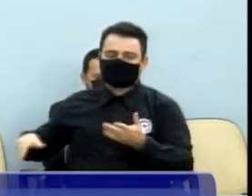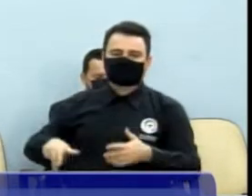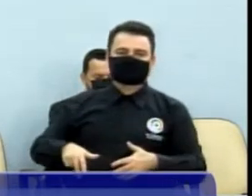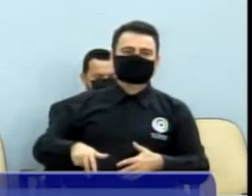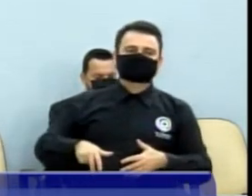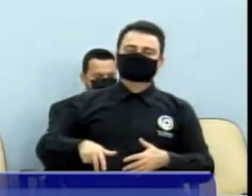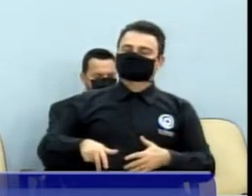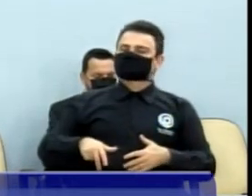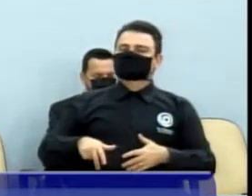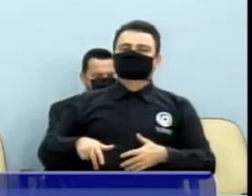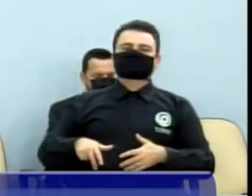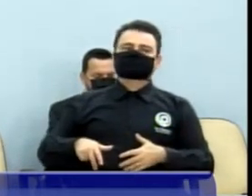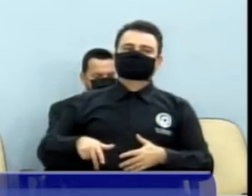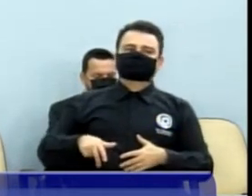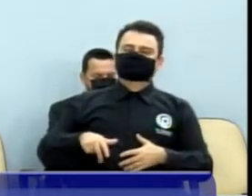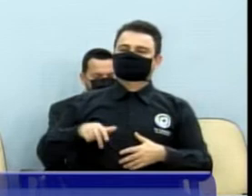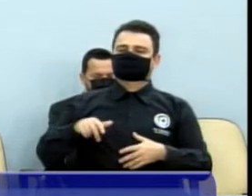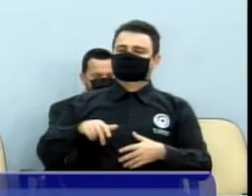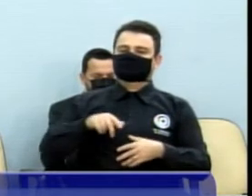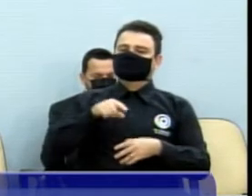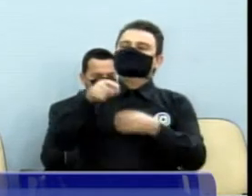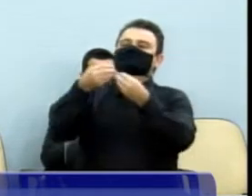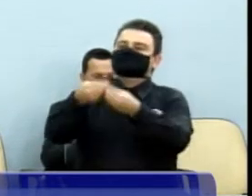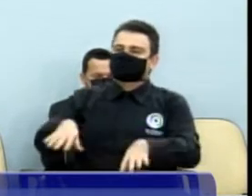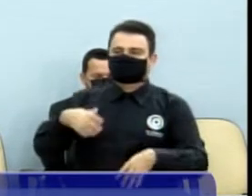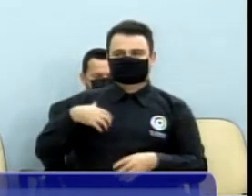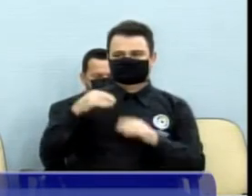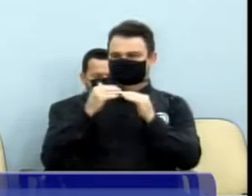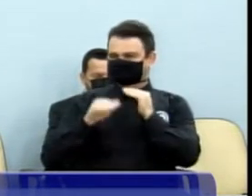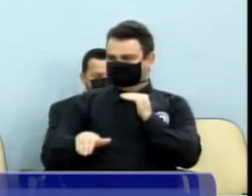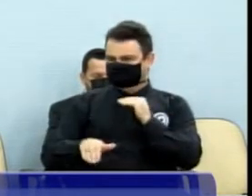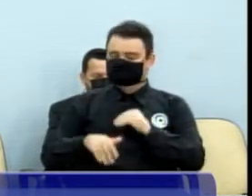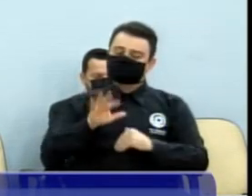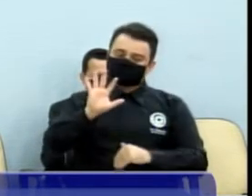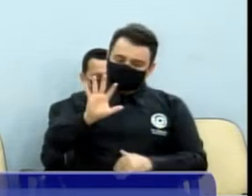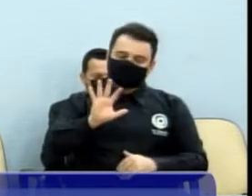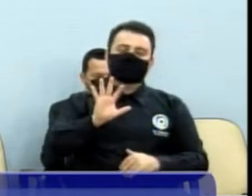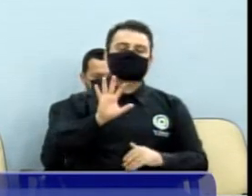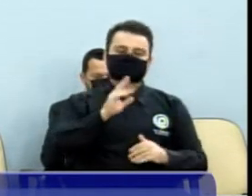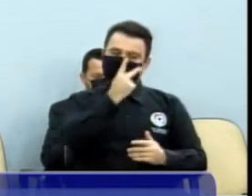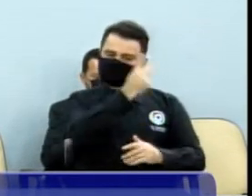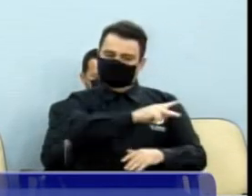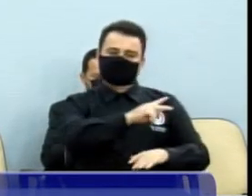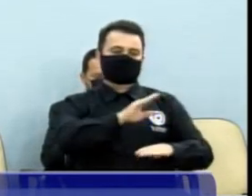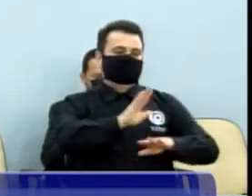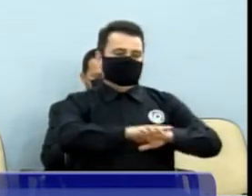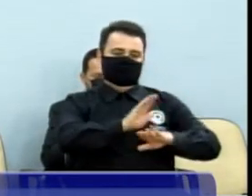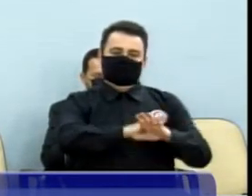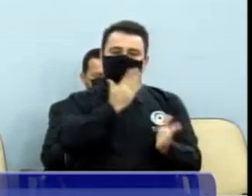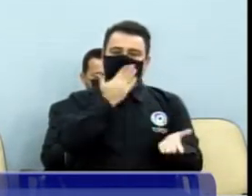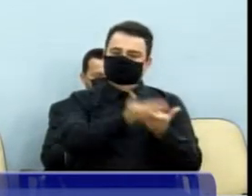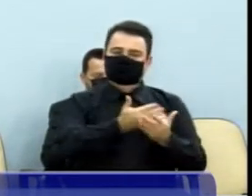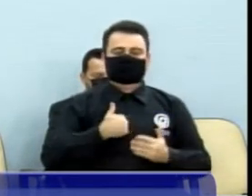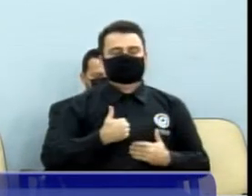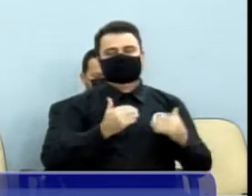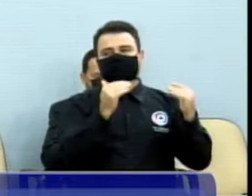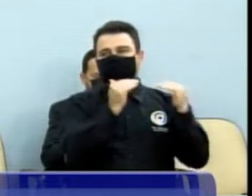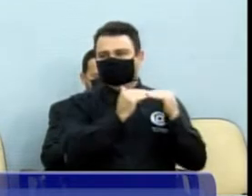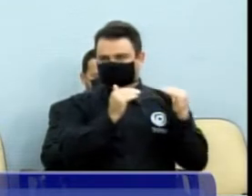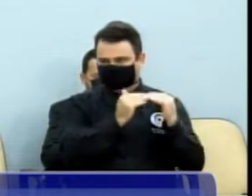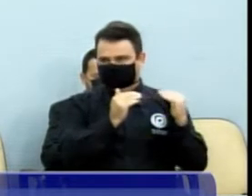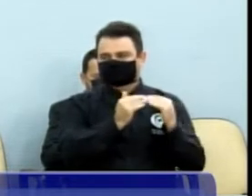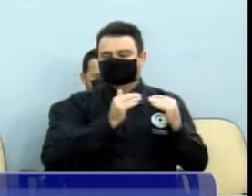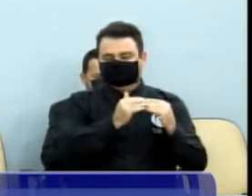geral o requerimento merece o meu voto favorável especialmente que eu também